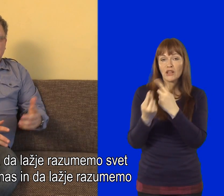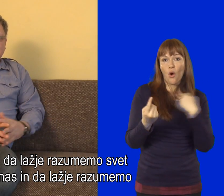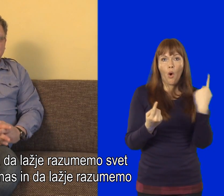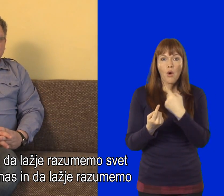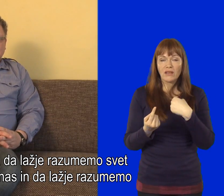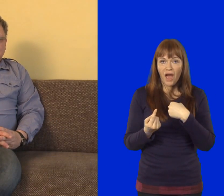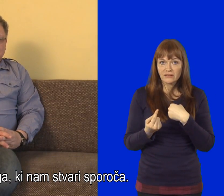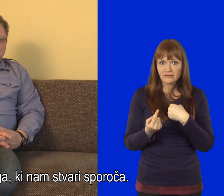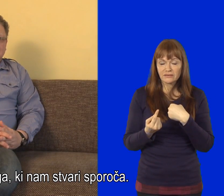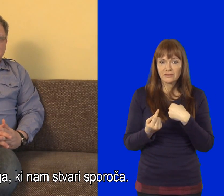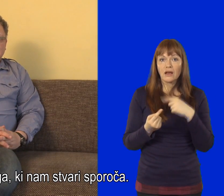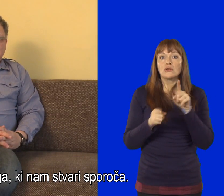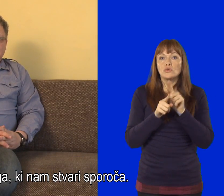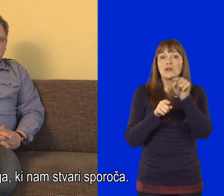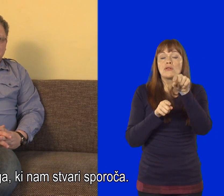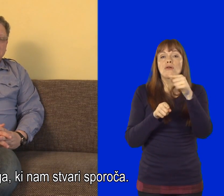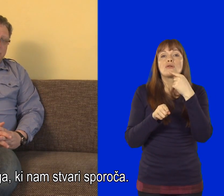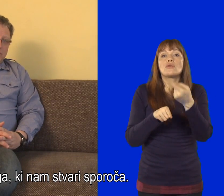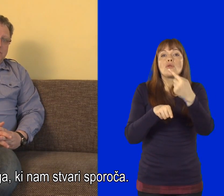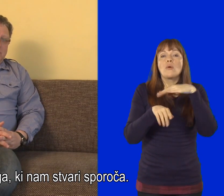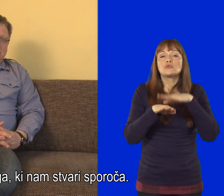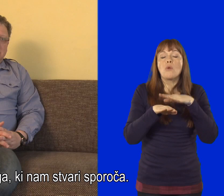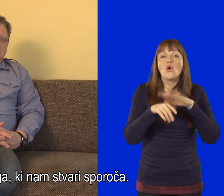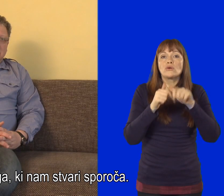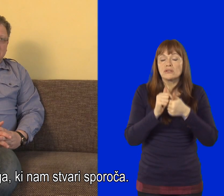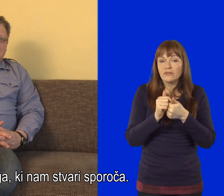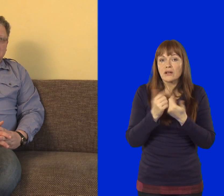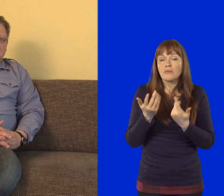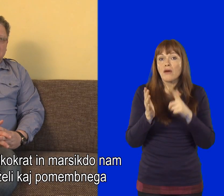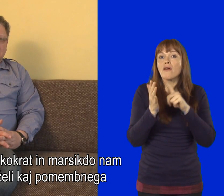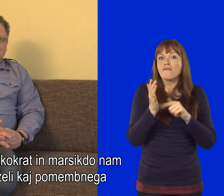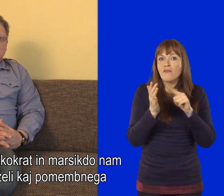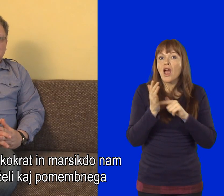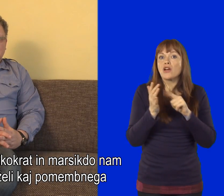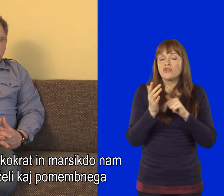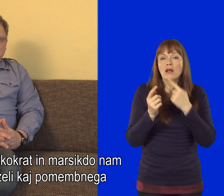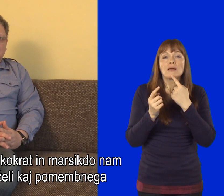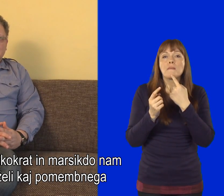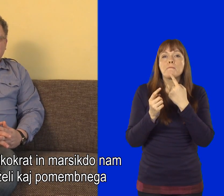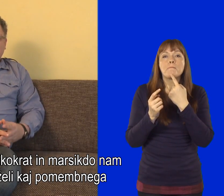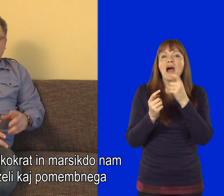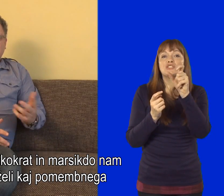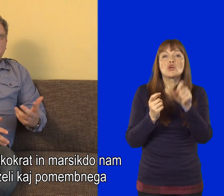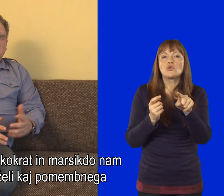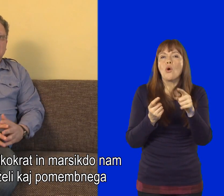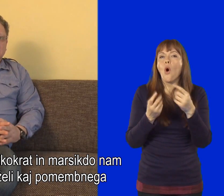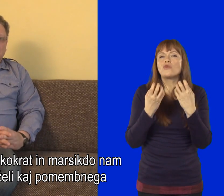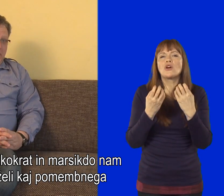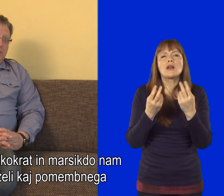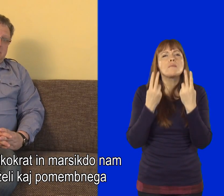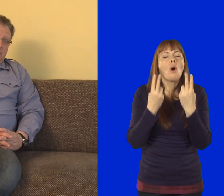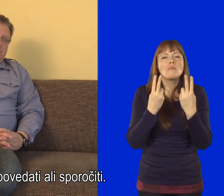in pa da lažje razumemo tistega, ki nam stvari sporoča, ker nam velikokrat želijo marsikdo